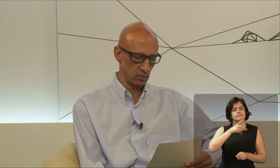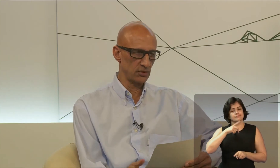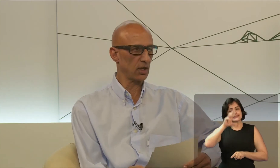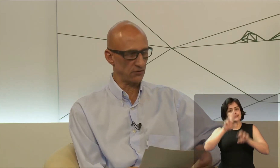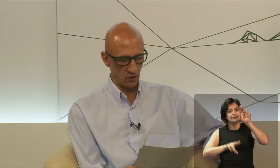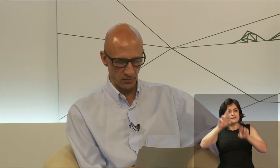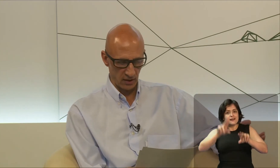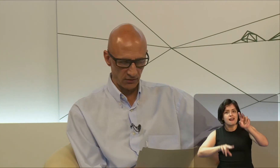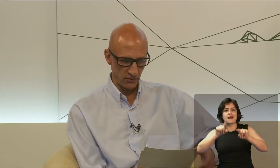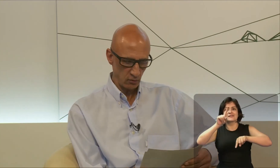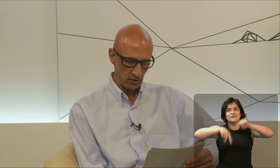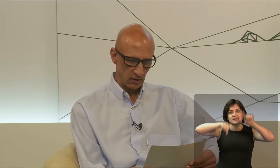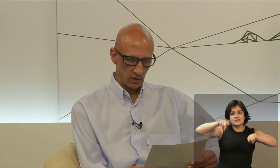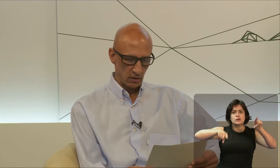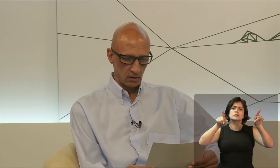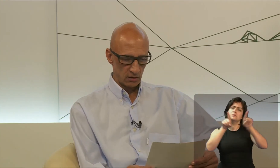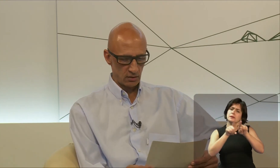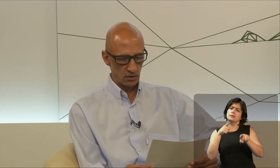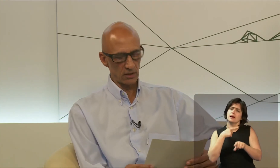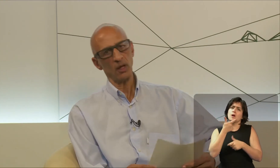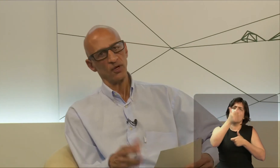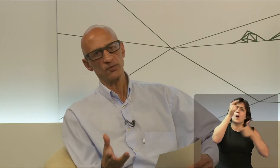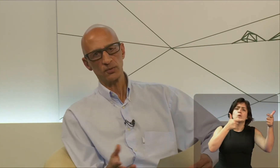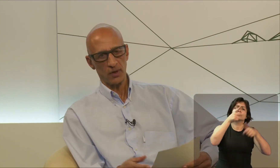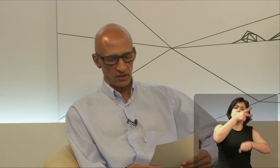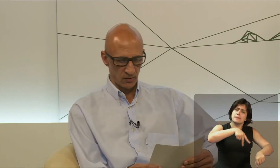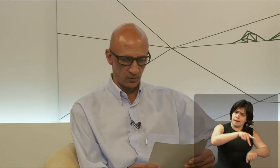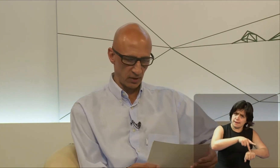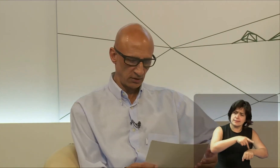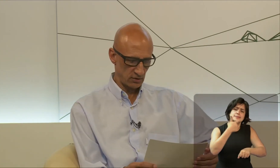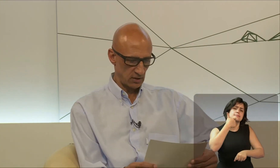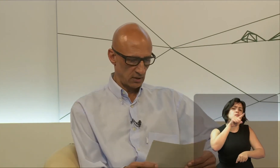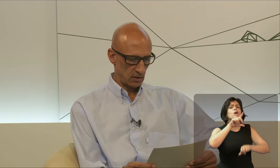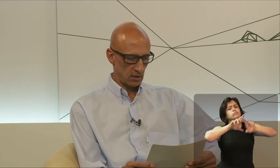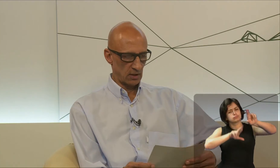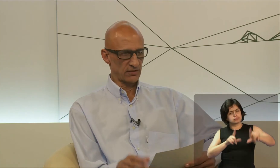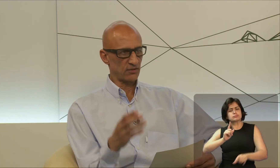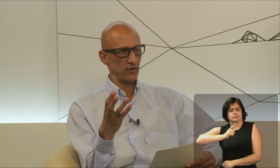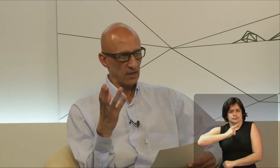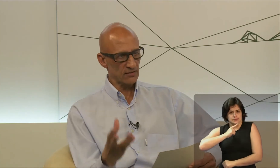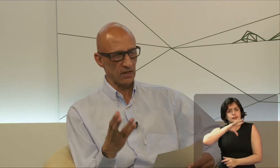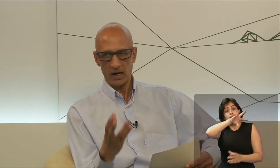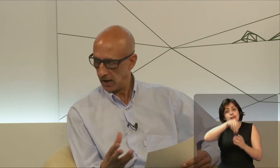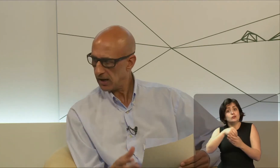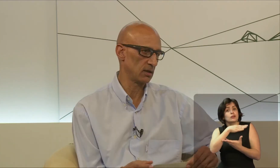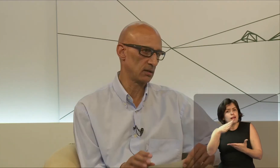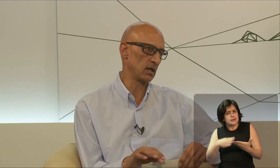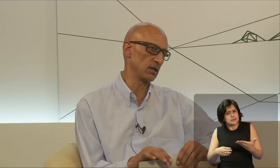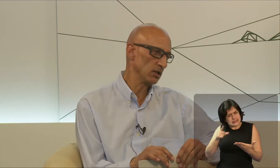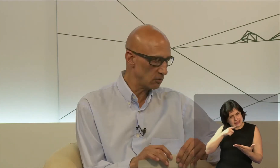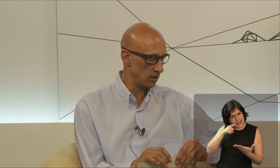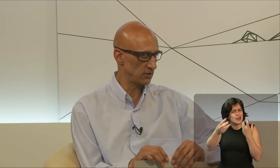de região para região, até mesmo de país para país, essa diferença há na língua de